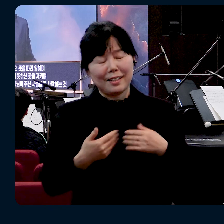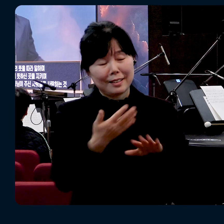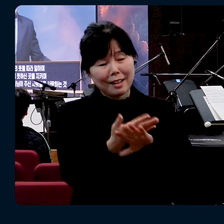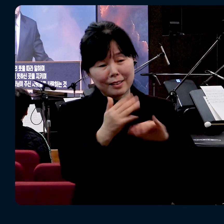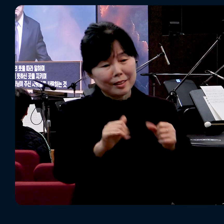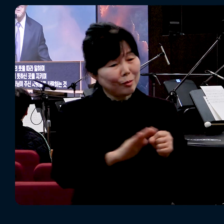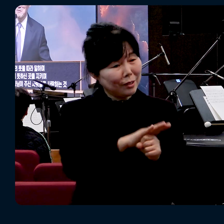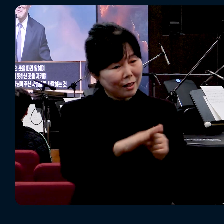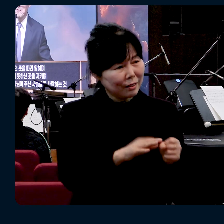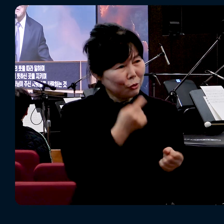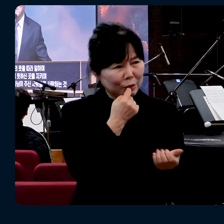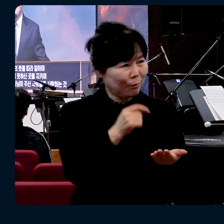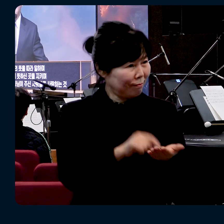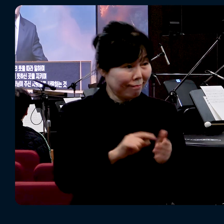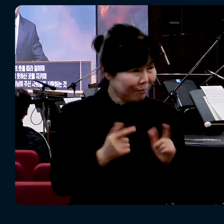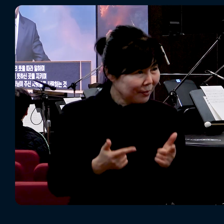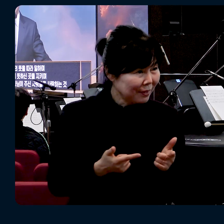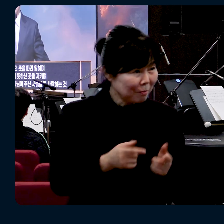사람 사랑하는 거 쉽지 않습니다.